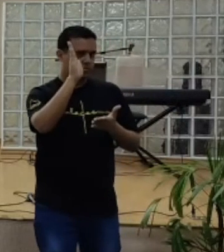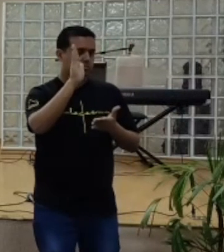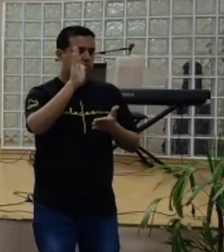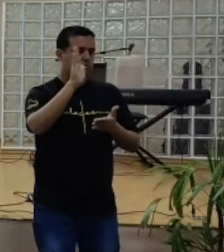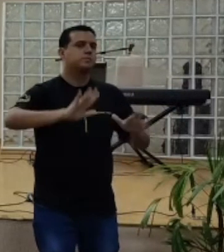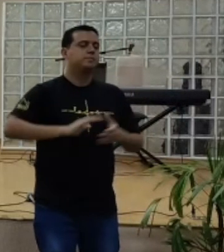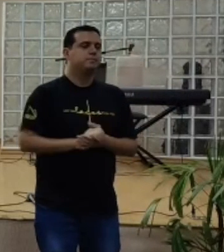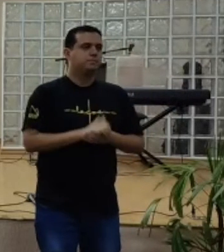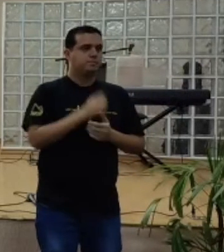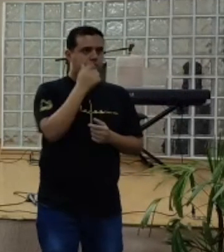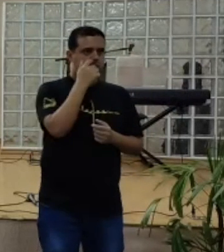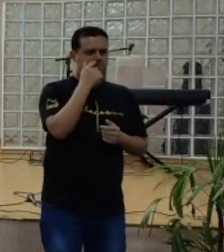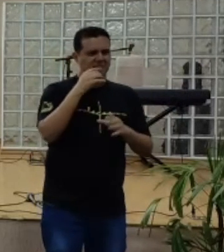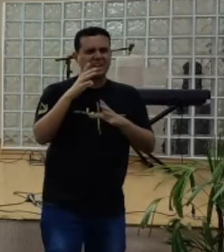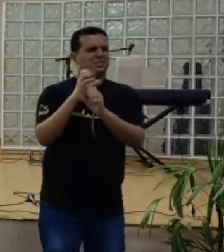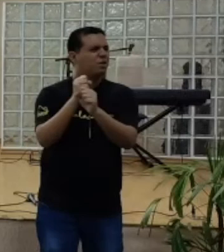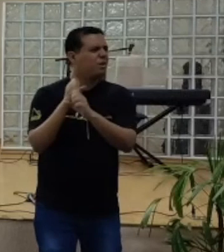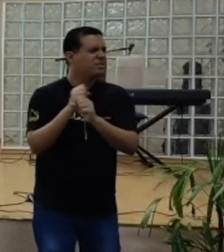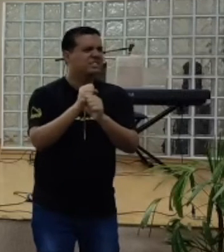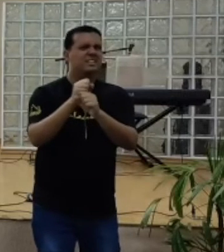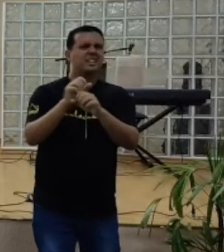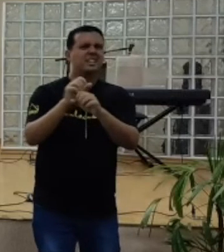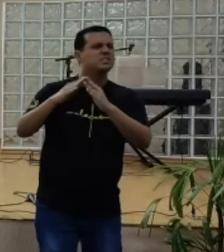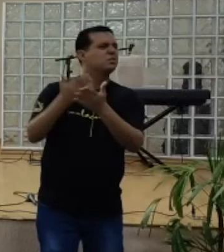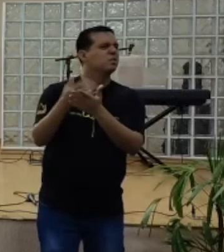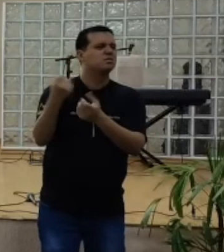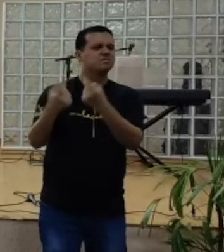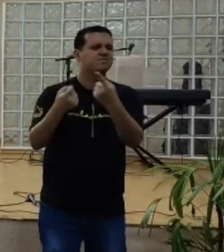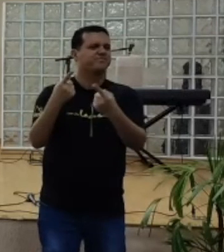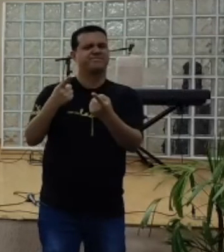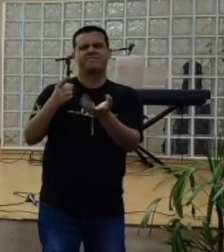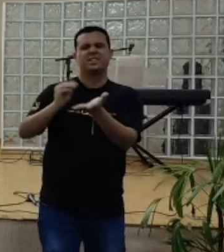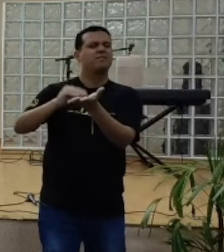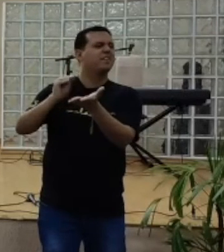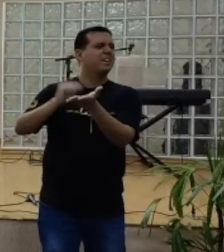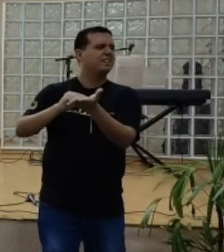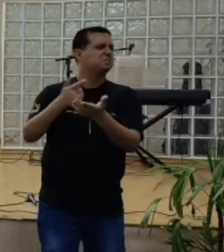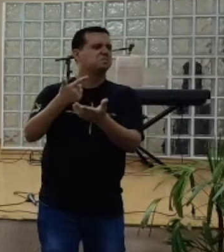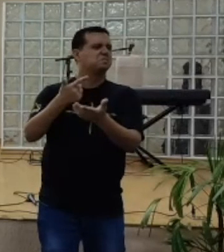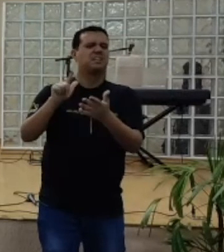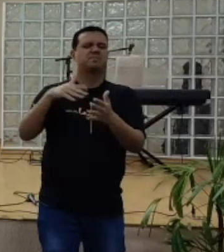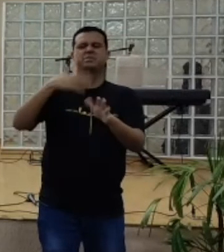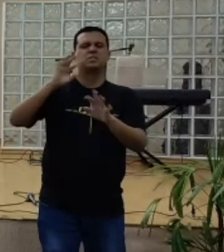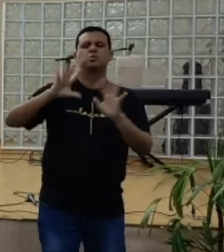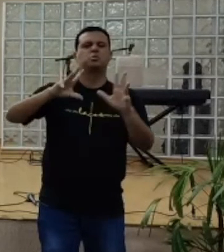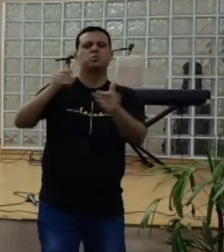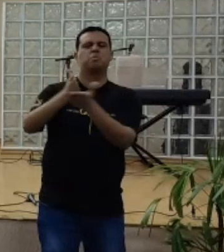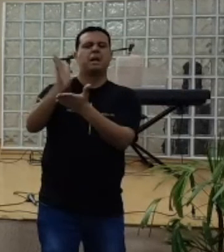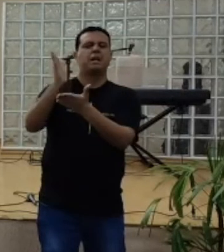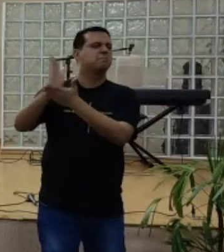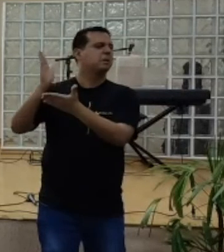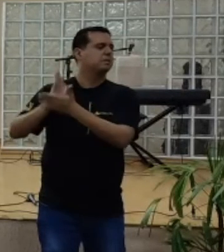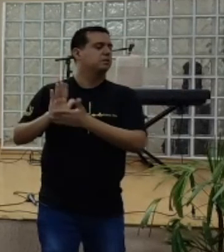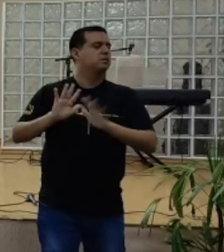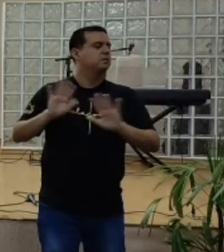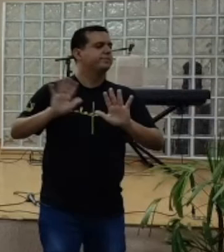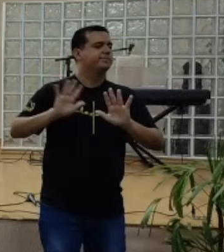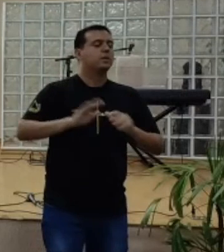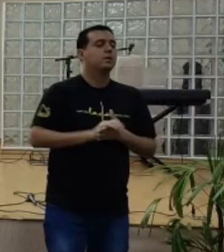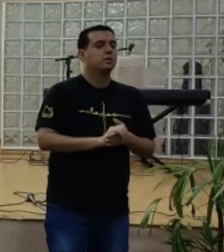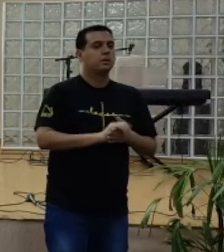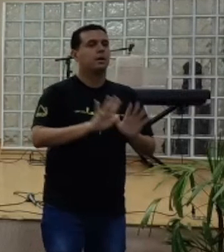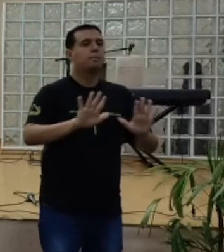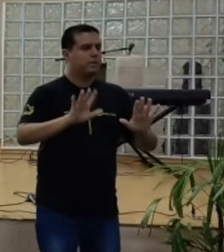esse sistema de notas, você vai perceber como o mérito funciona. Eu nunca fui o aluno predileto dos meus professores